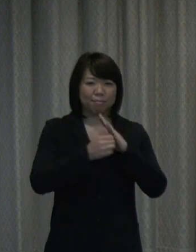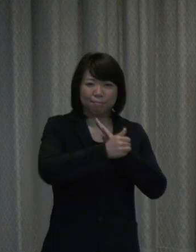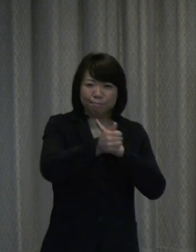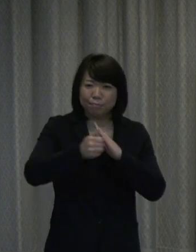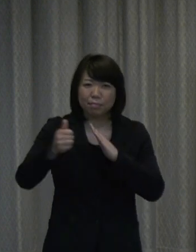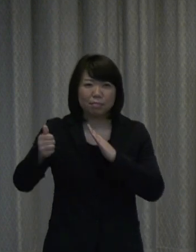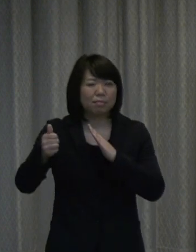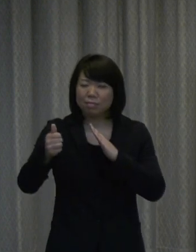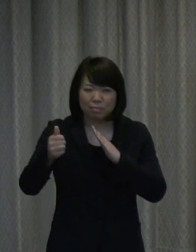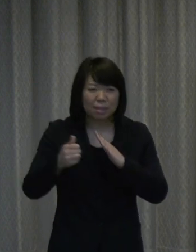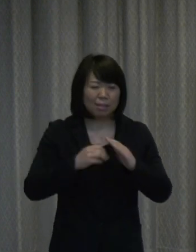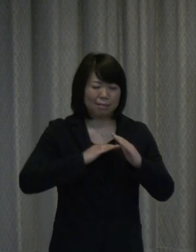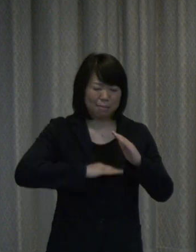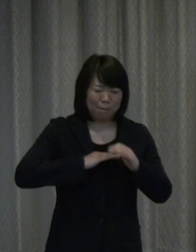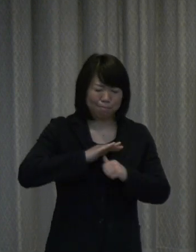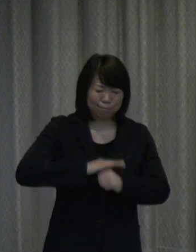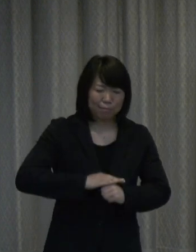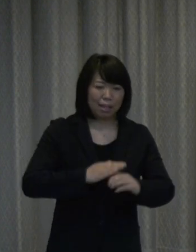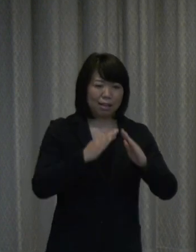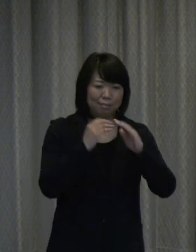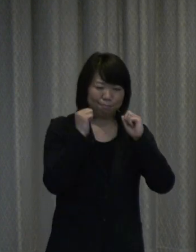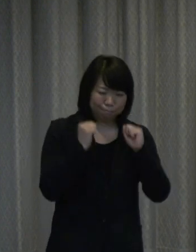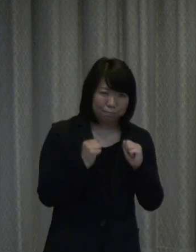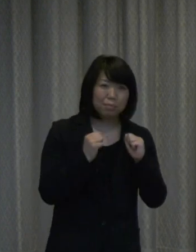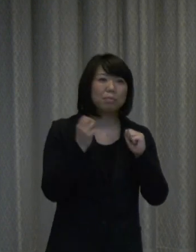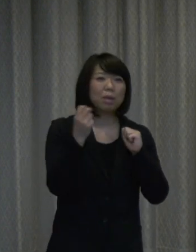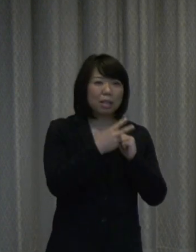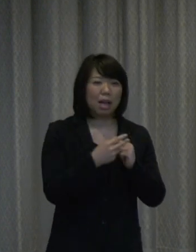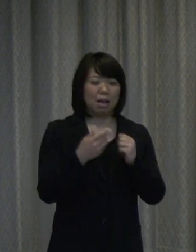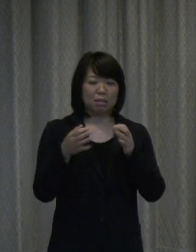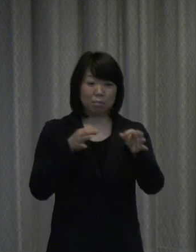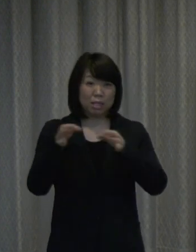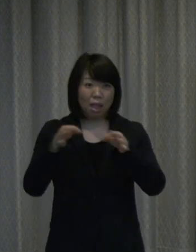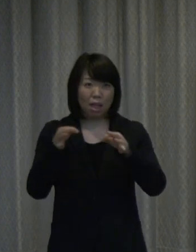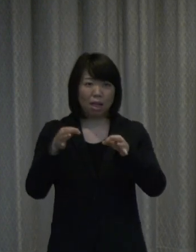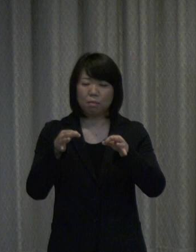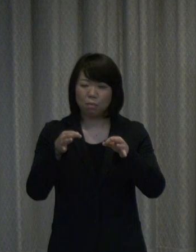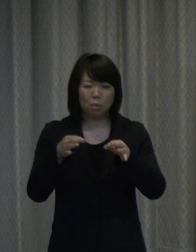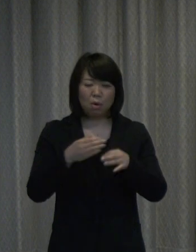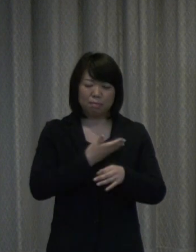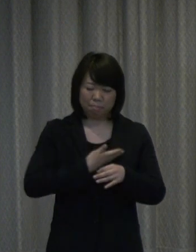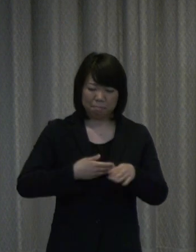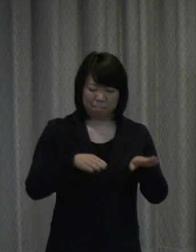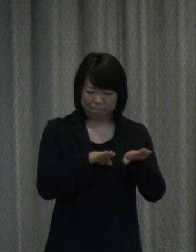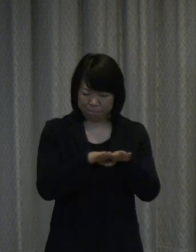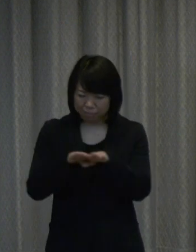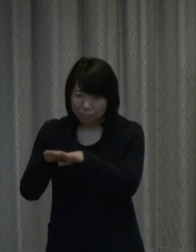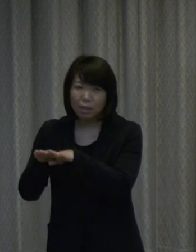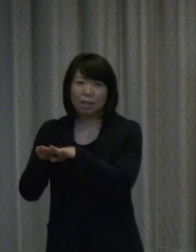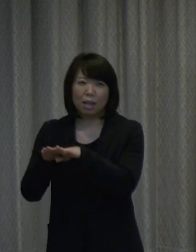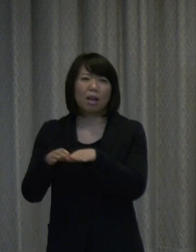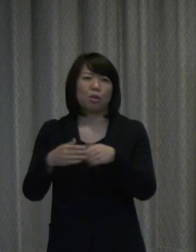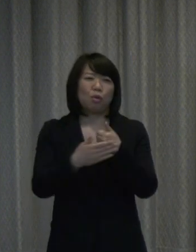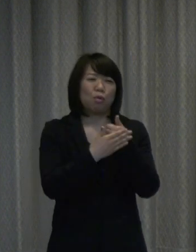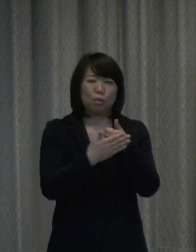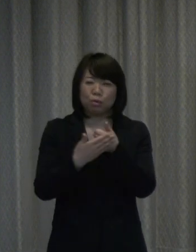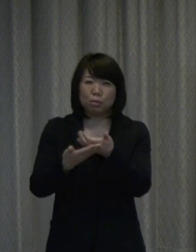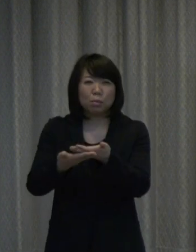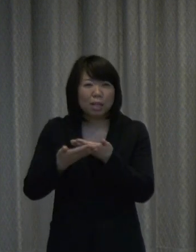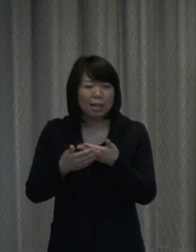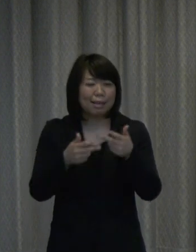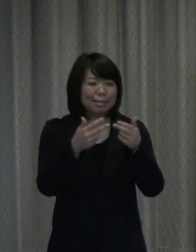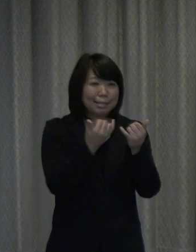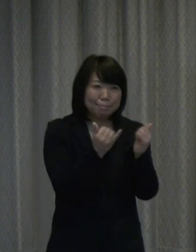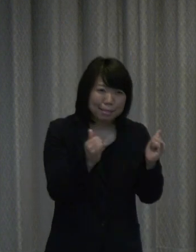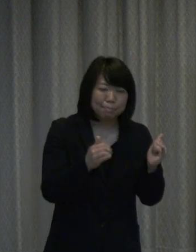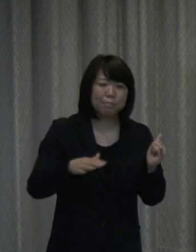や、そしてまた営業の休止にご協力をいただきました市民の皆様方、事業者の方々に心